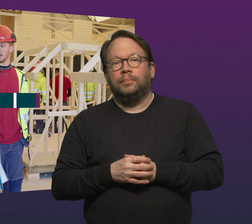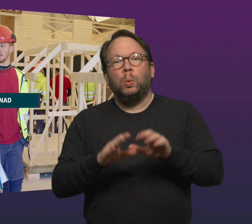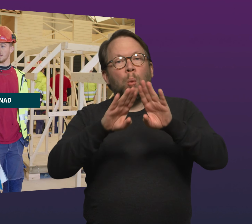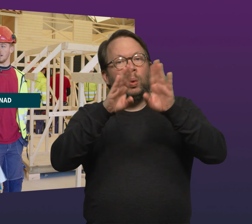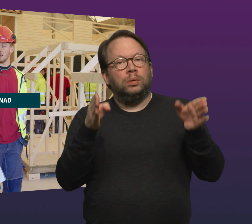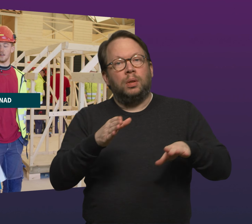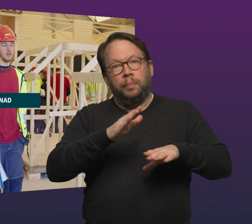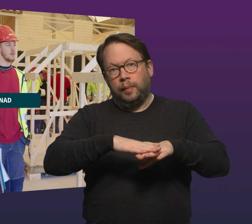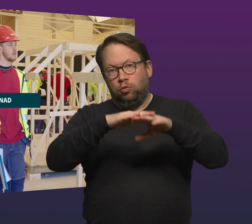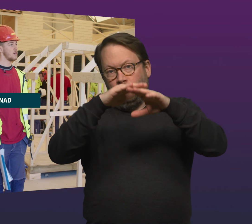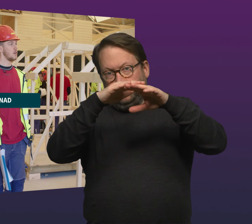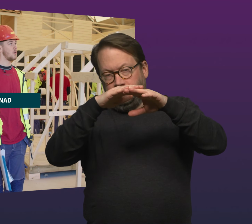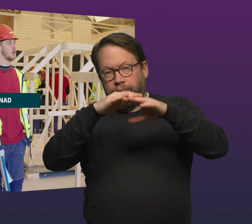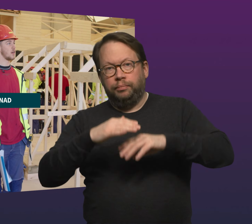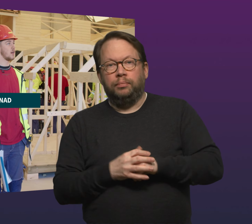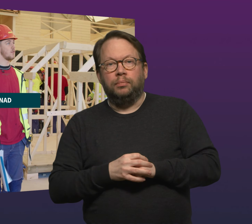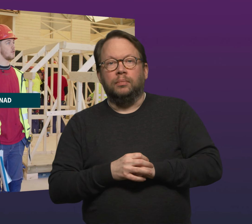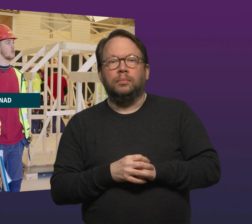Husbyggnad.